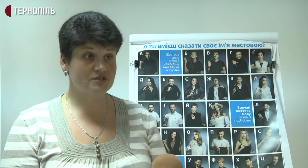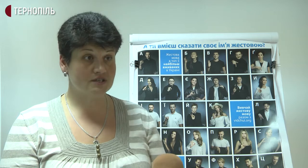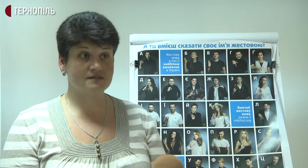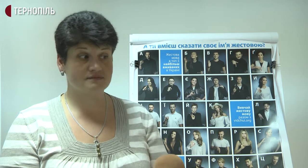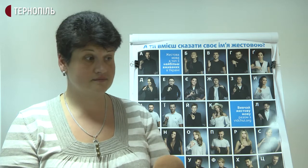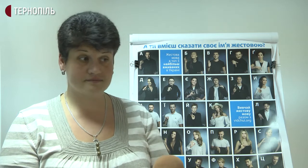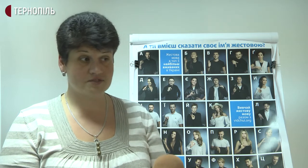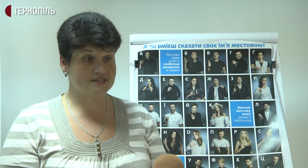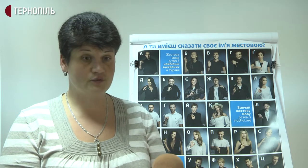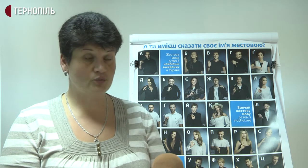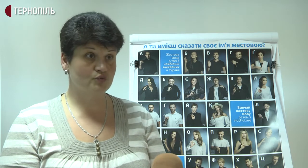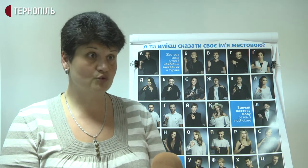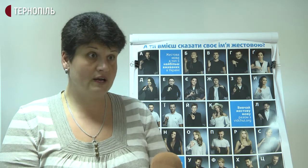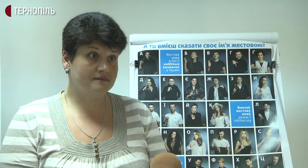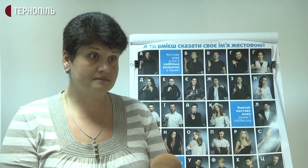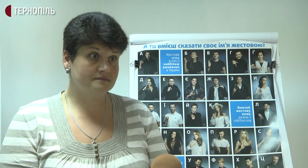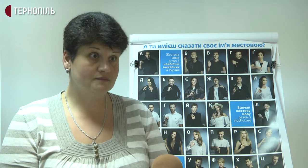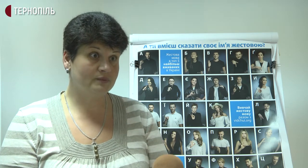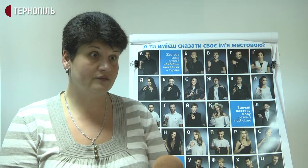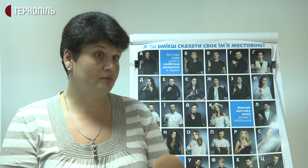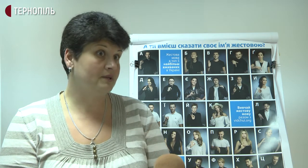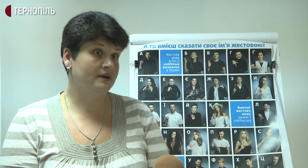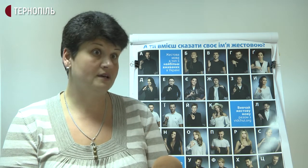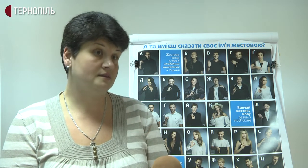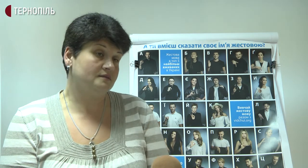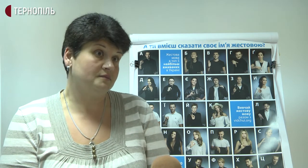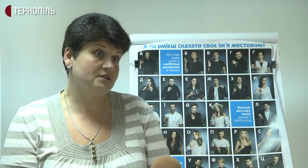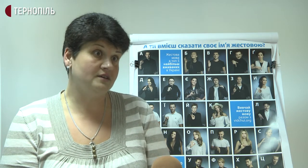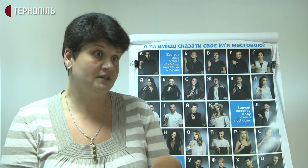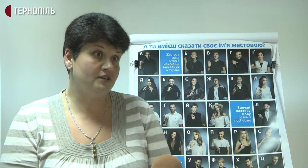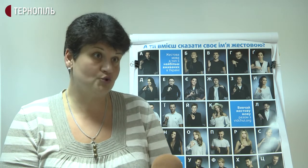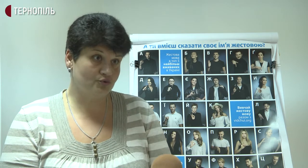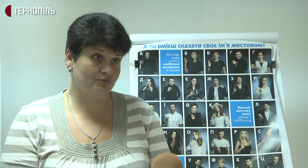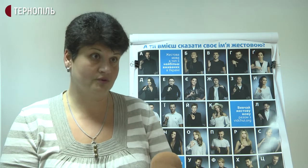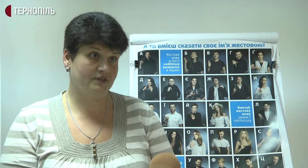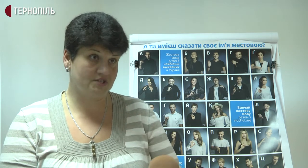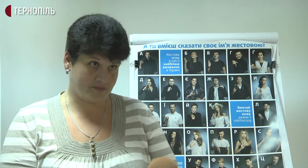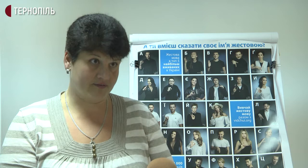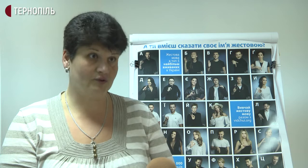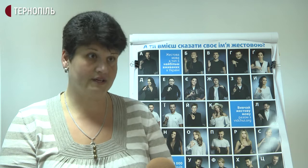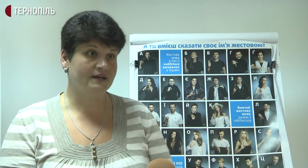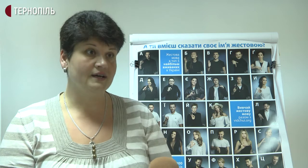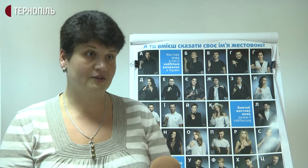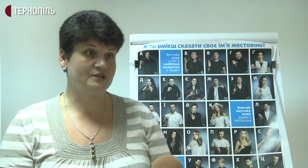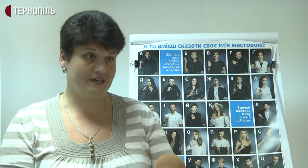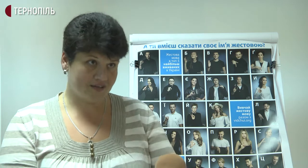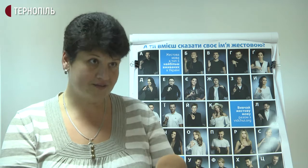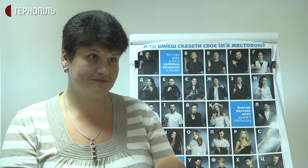вчила жестову мову з нуля. У мене вдома немає батьків, які не чують, бо інша справа, коли хтось знає